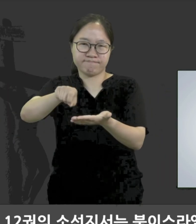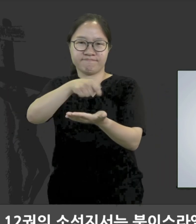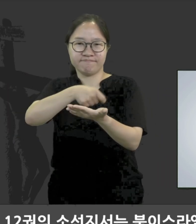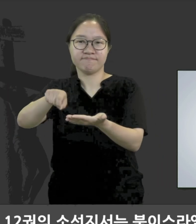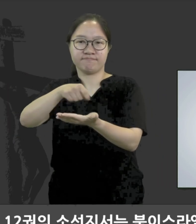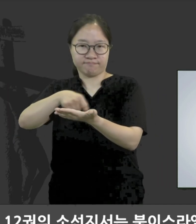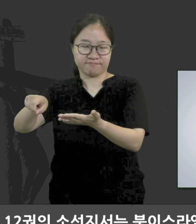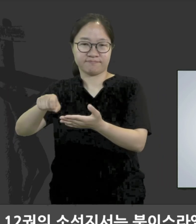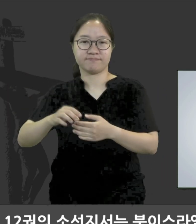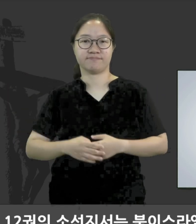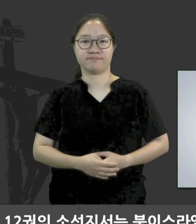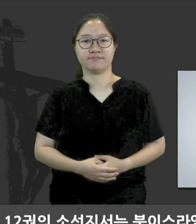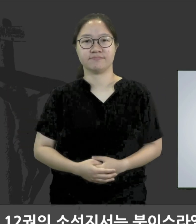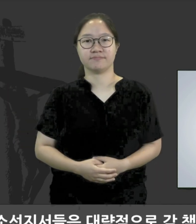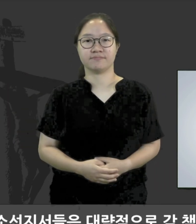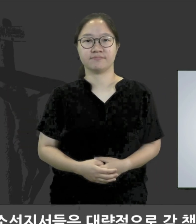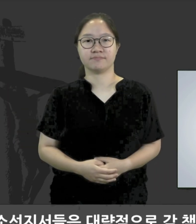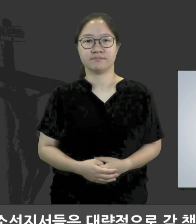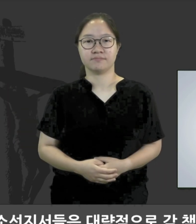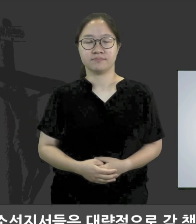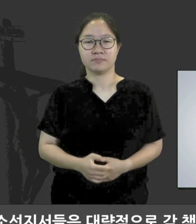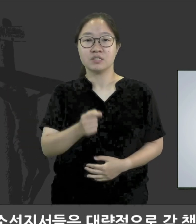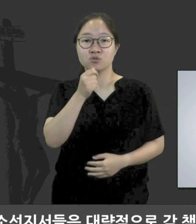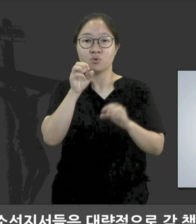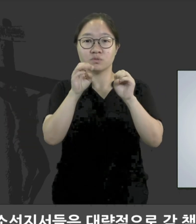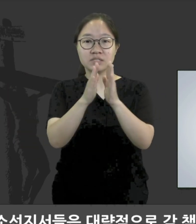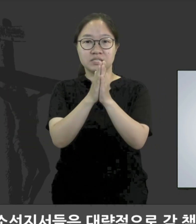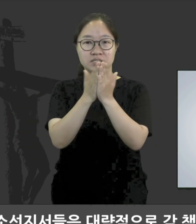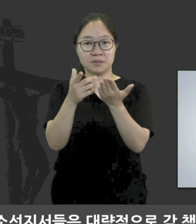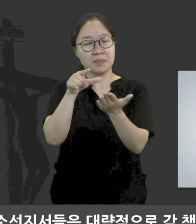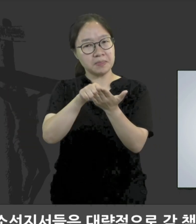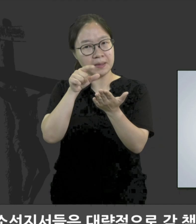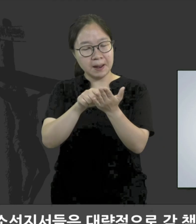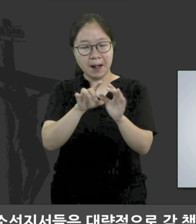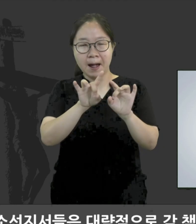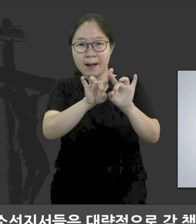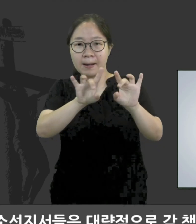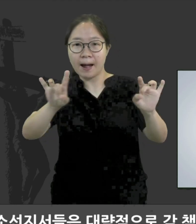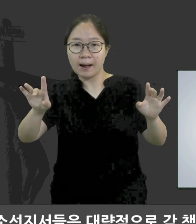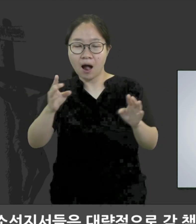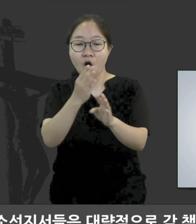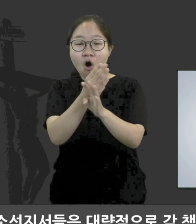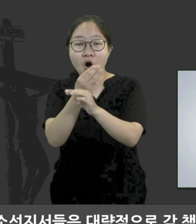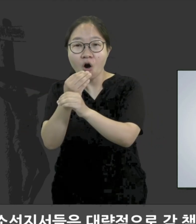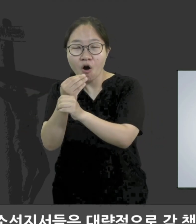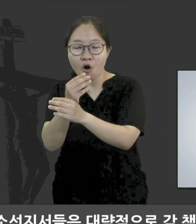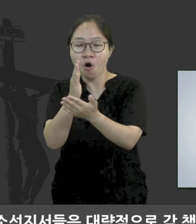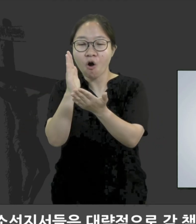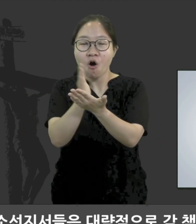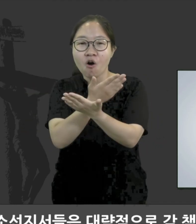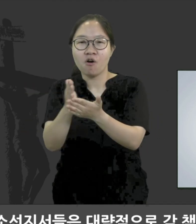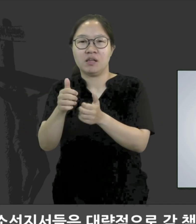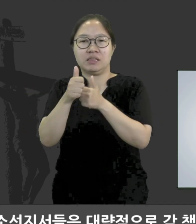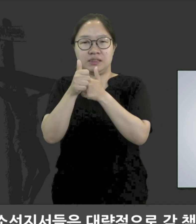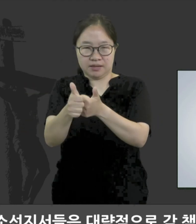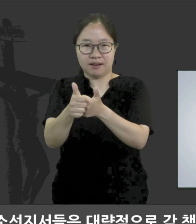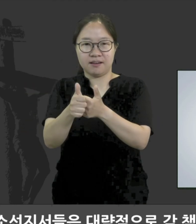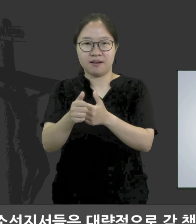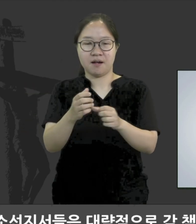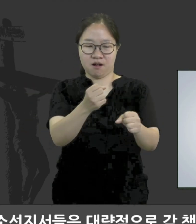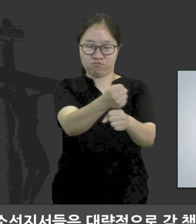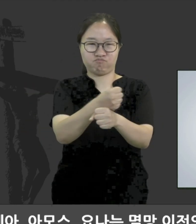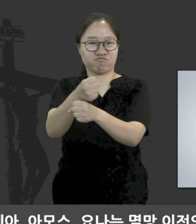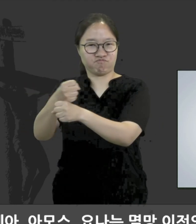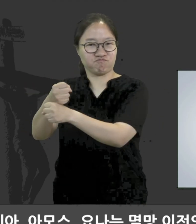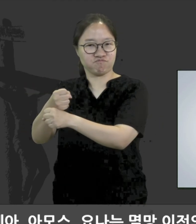걸쳐 각각 기록되었습니다. 소선지서들은 대략적으로 각 책에 기록된 순서에 따라 배열되어